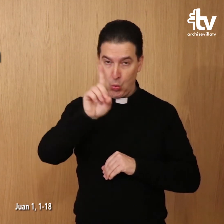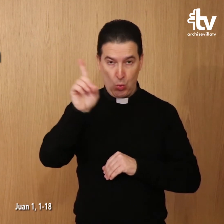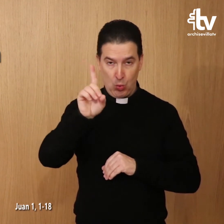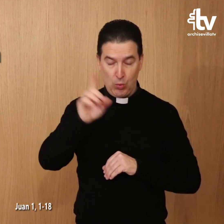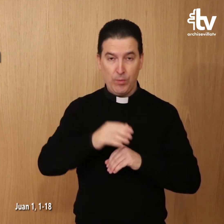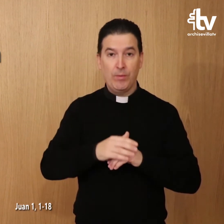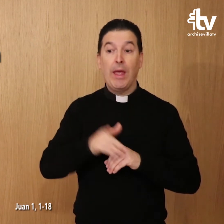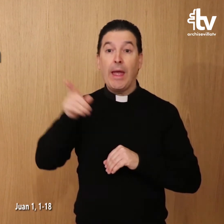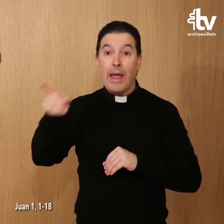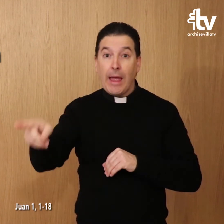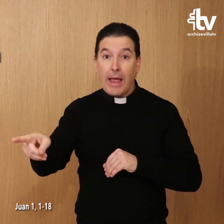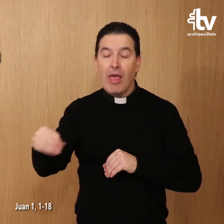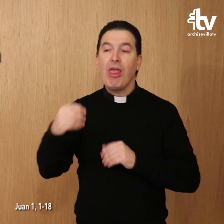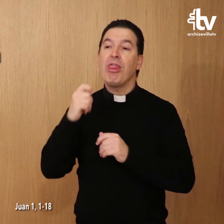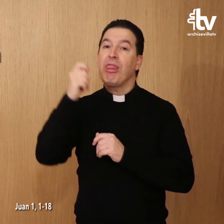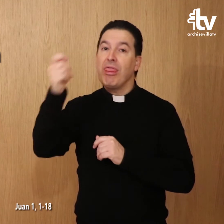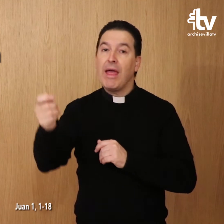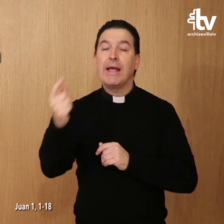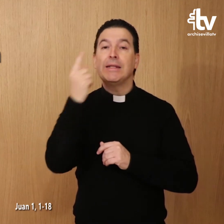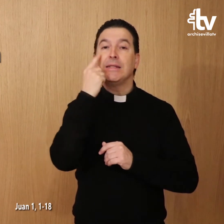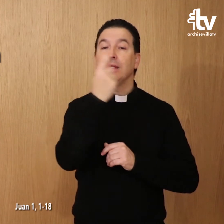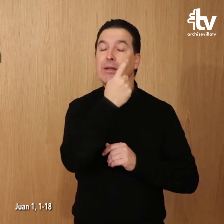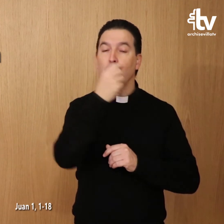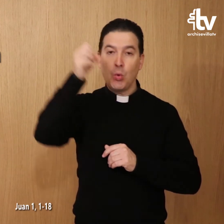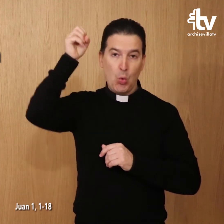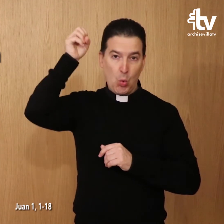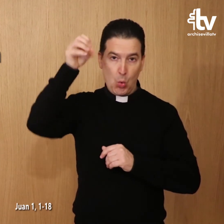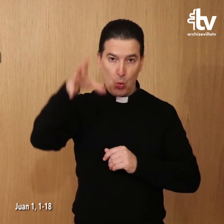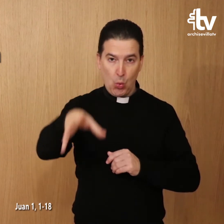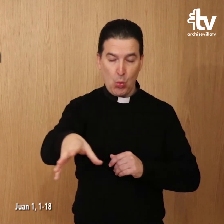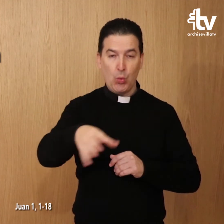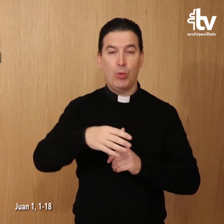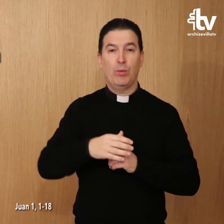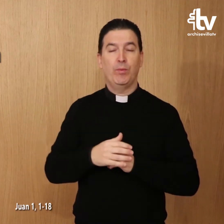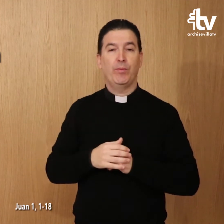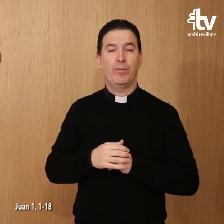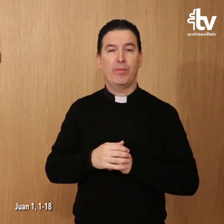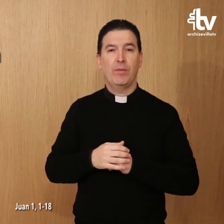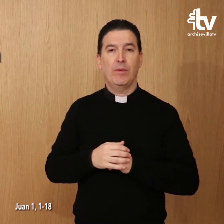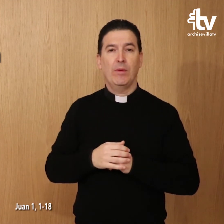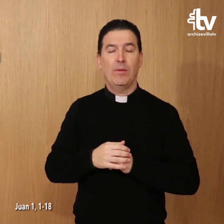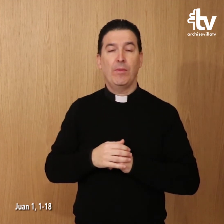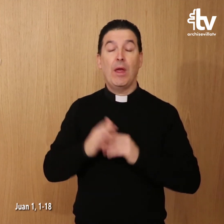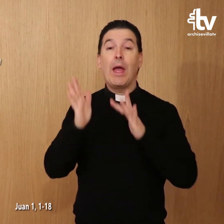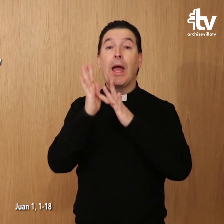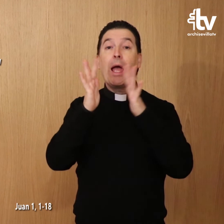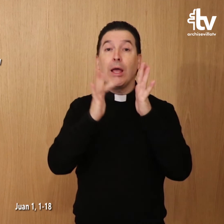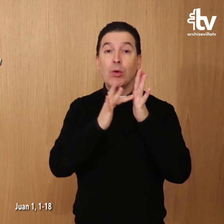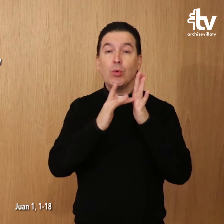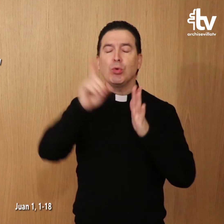luz, sino el que daba testimonio de la luz. El Verbo